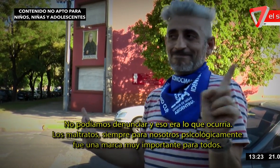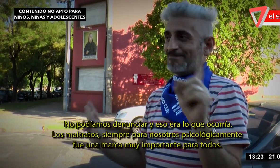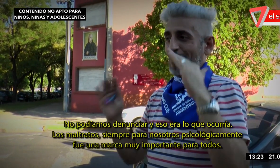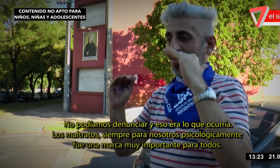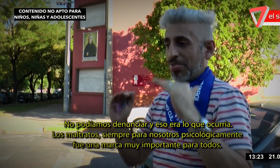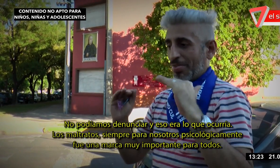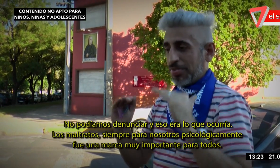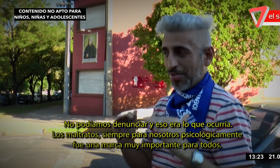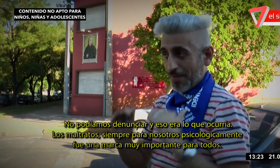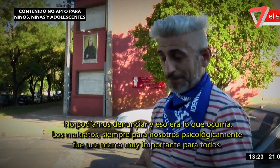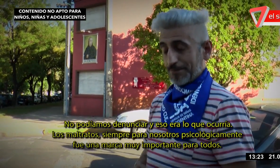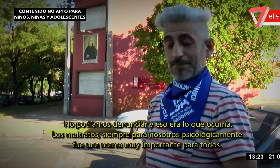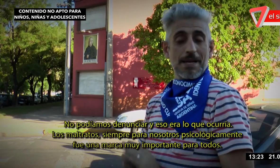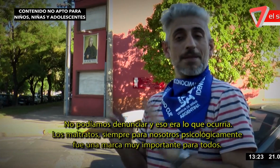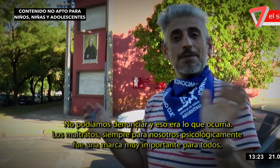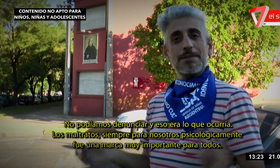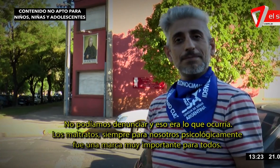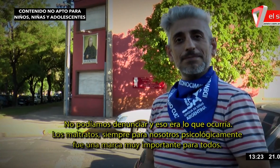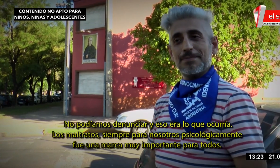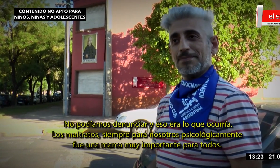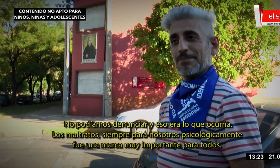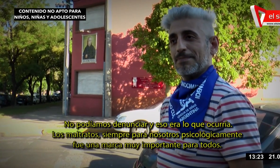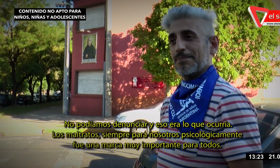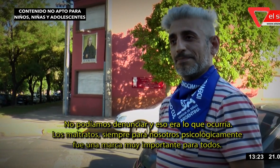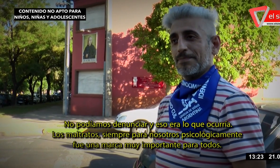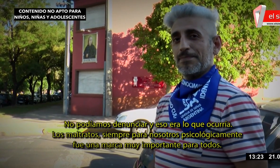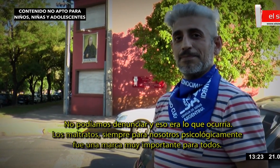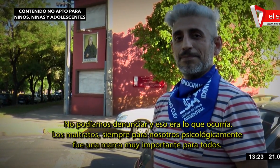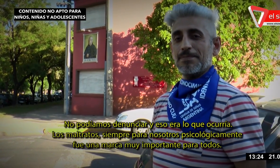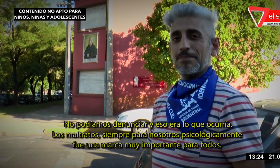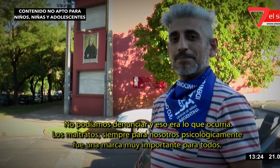nosotros psicológicamente fue una marca muy importante para todos.